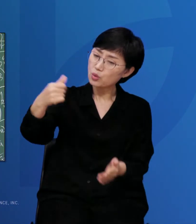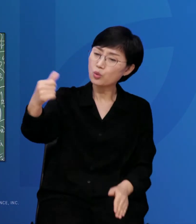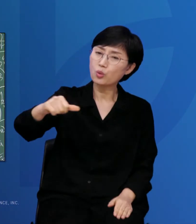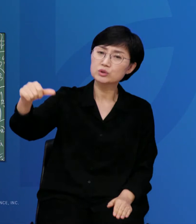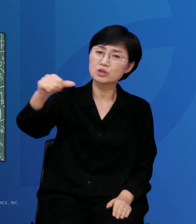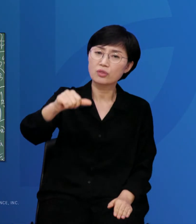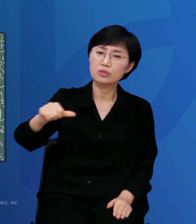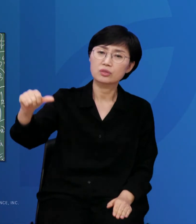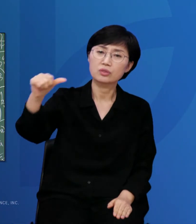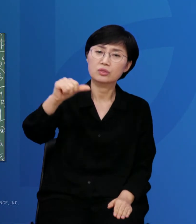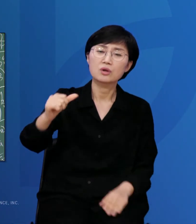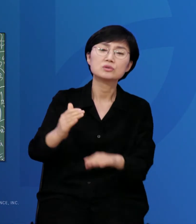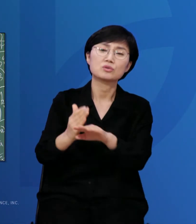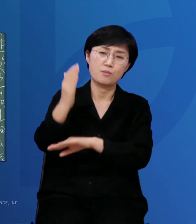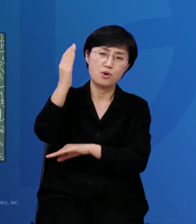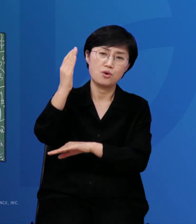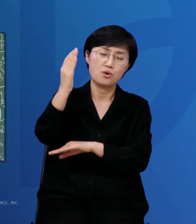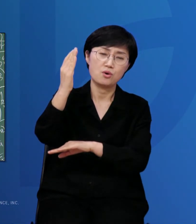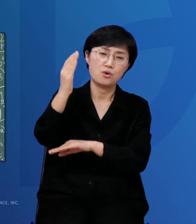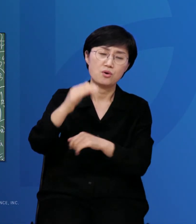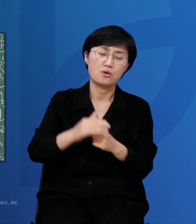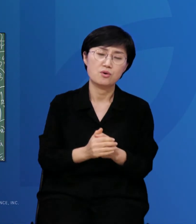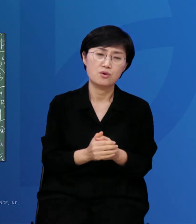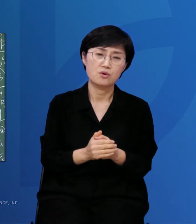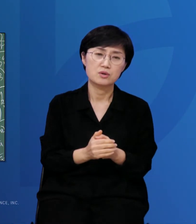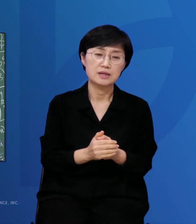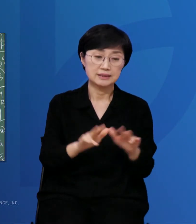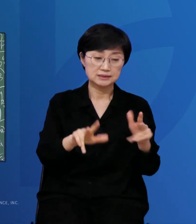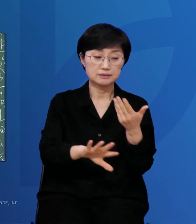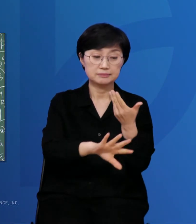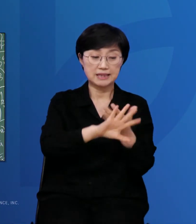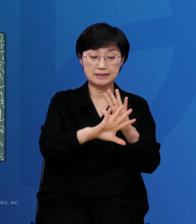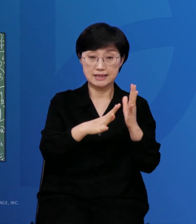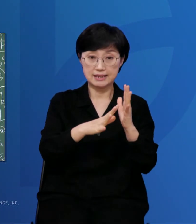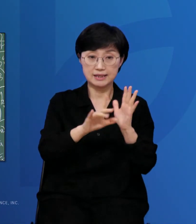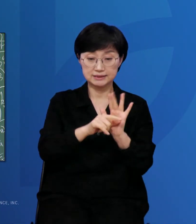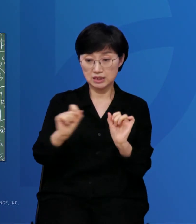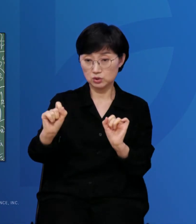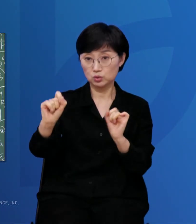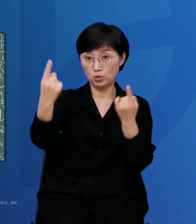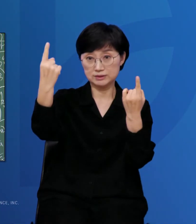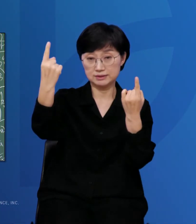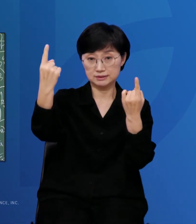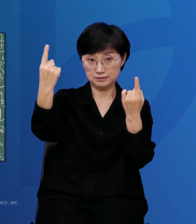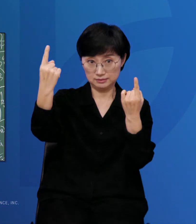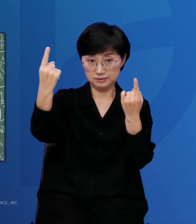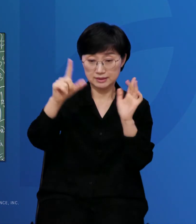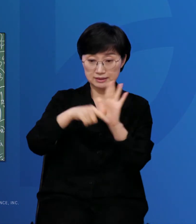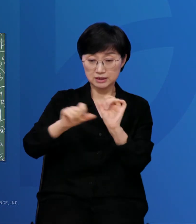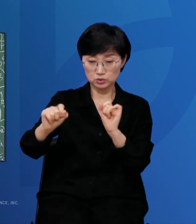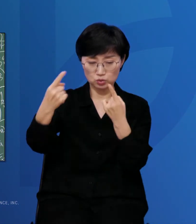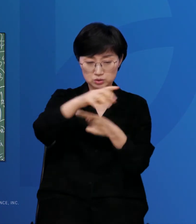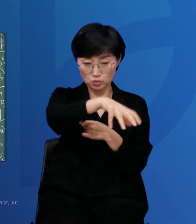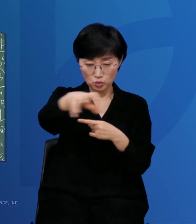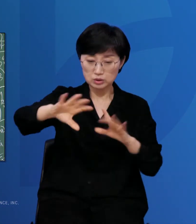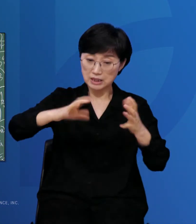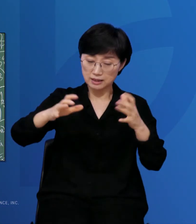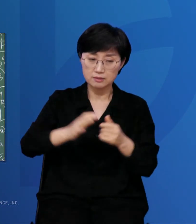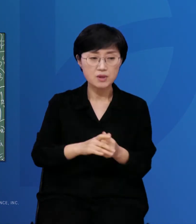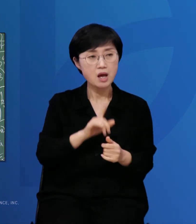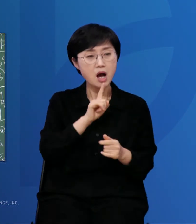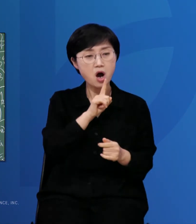现在我们教会献礼拜的这个时间，实时就有5000多个地方同时进入。 기록에 상관없이 해외에서 지금 쫙 돌아 그래 우리 지금. 8개 나라로 통역 지금 다 보내는 겁니다. 8개 언어로.